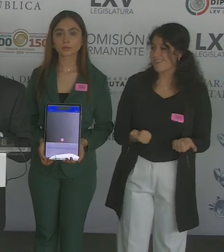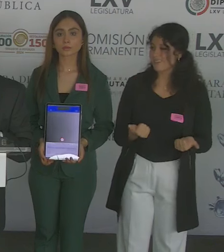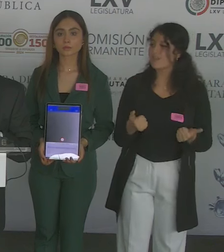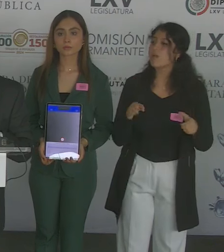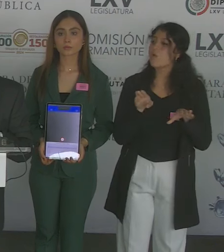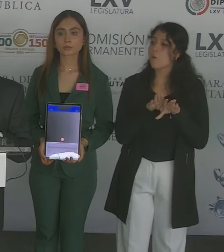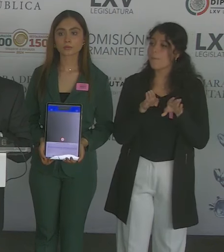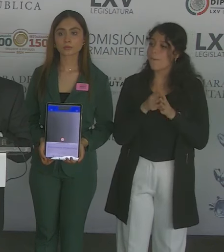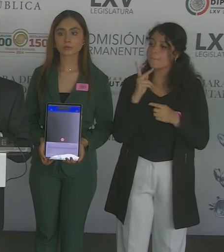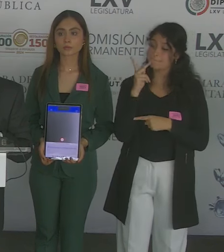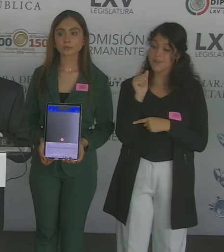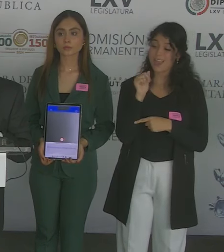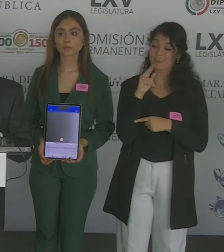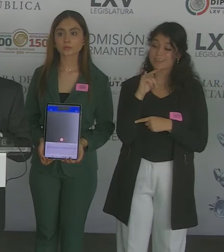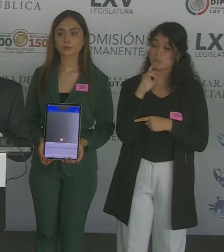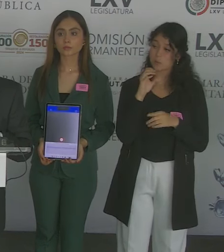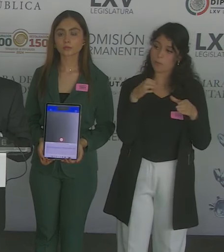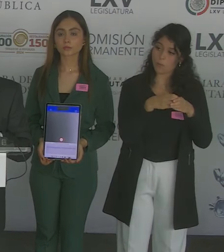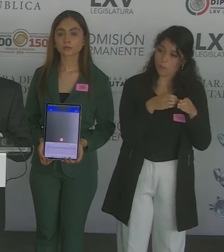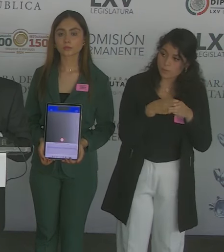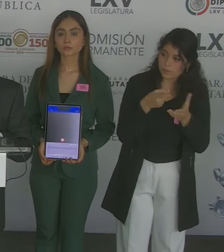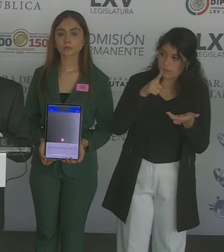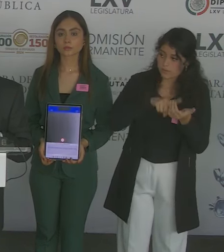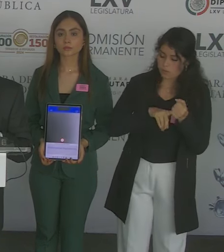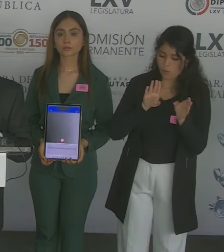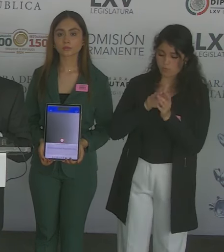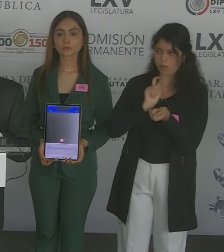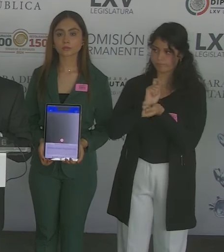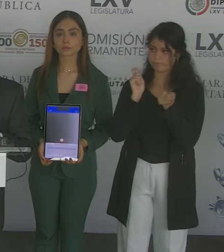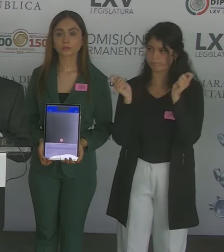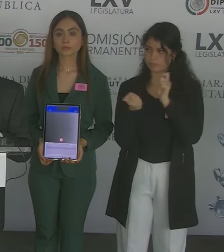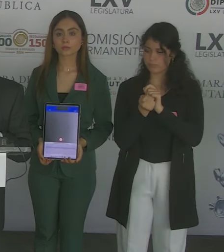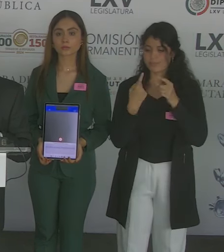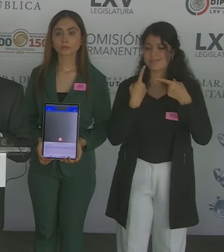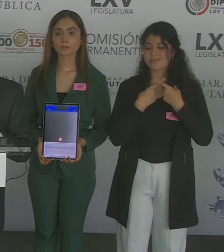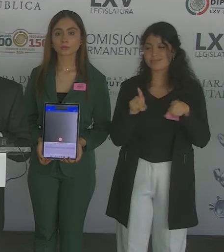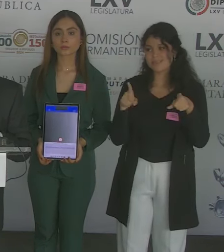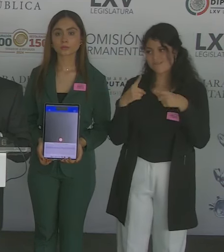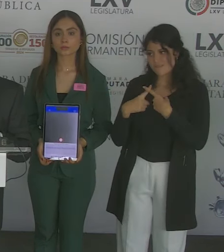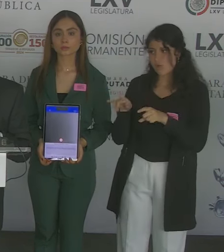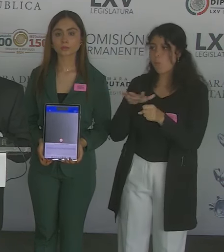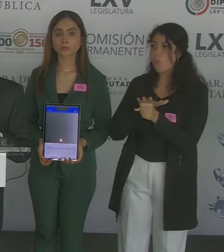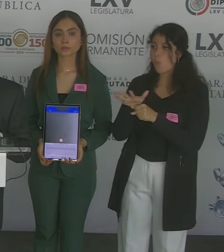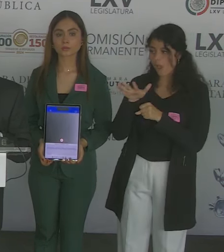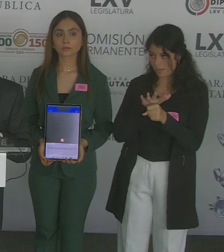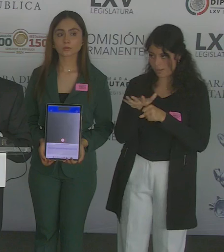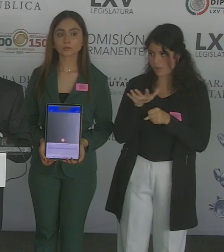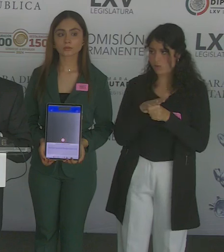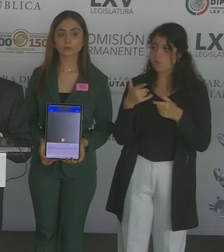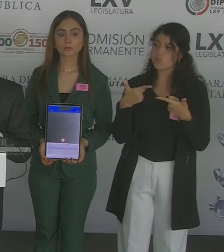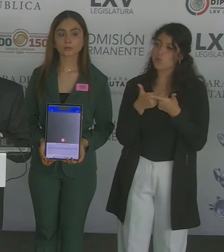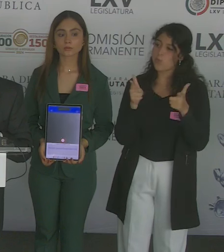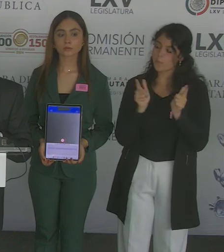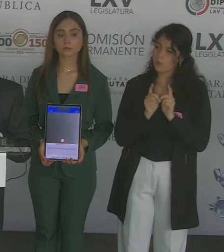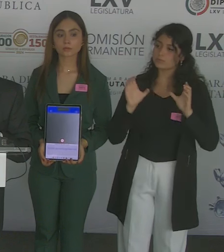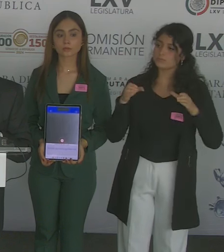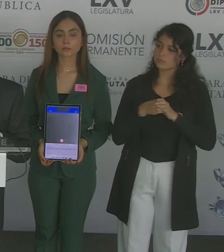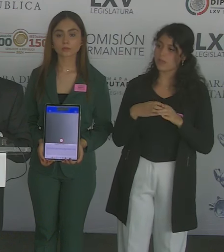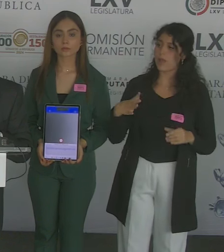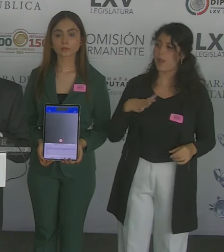sino lo están dejando a una interpretación distinta en la cual cada uno de los agrupados en la coalición